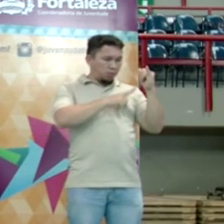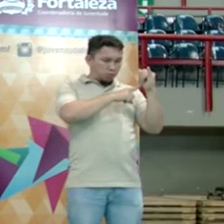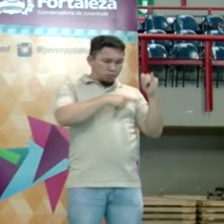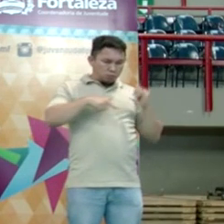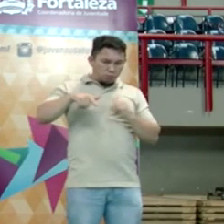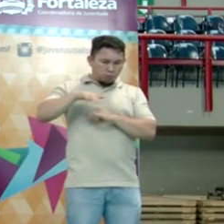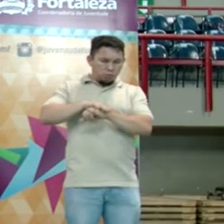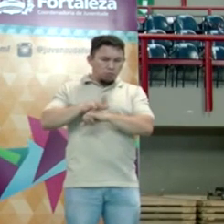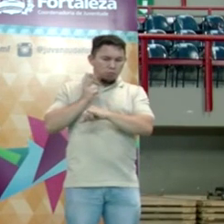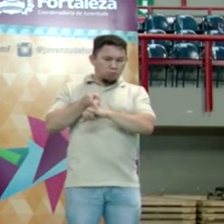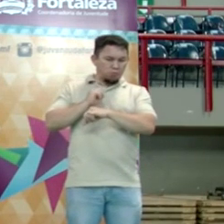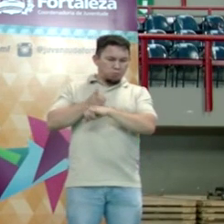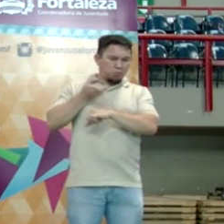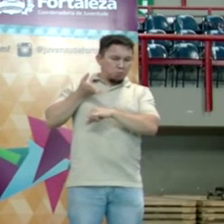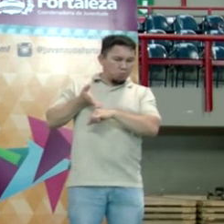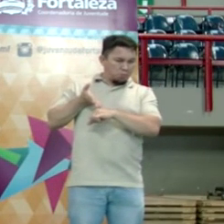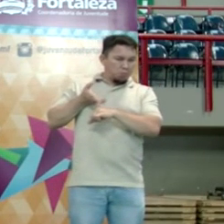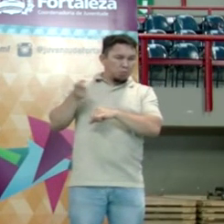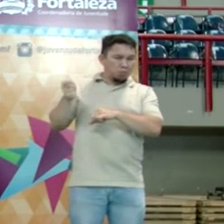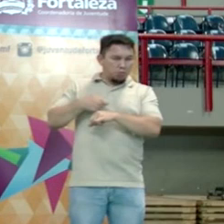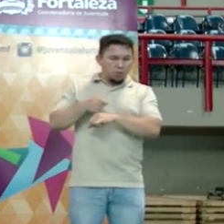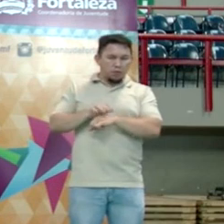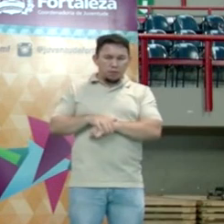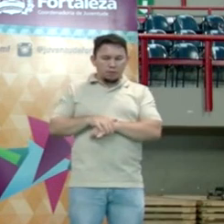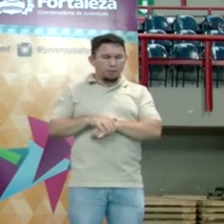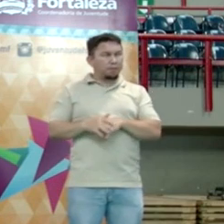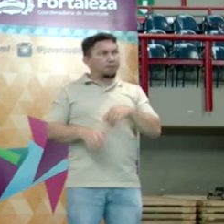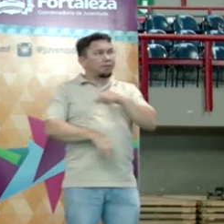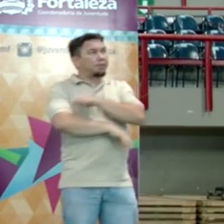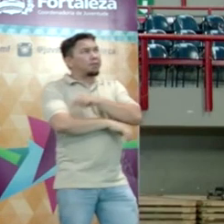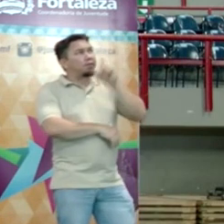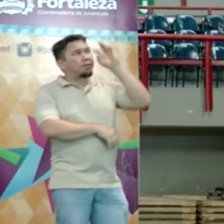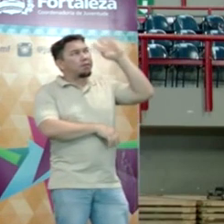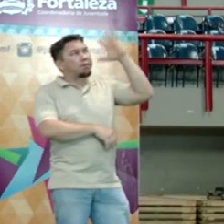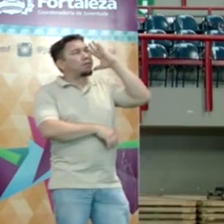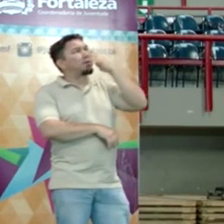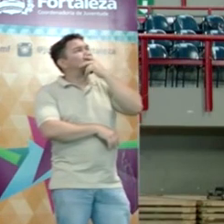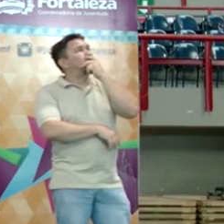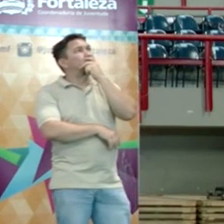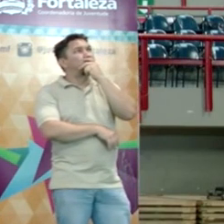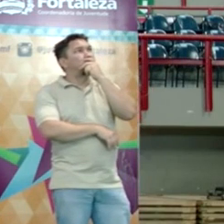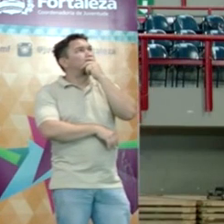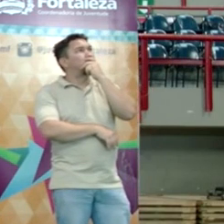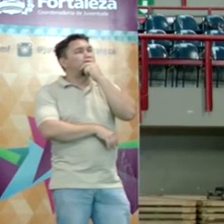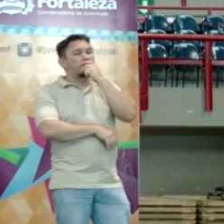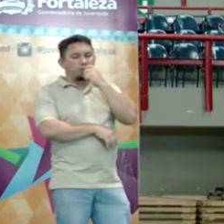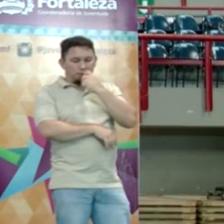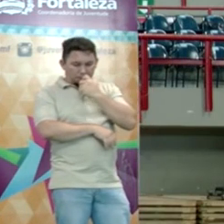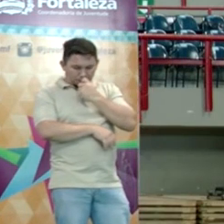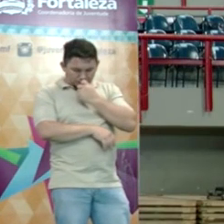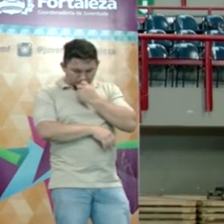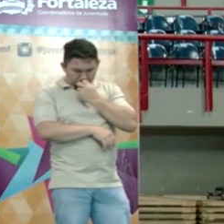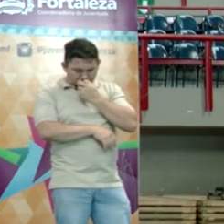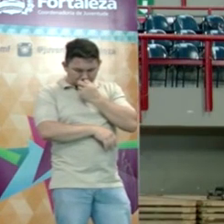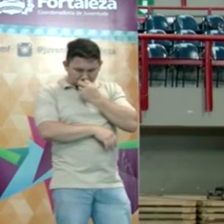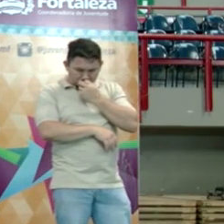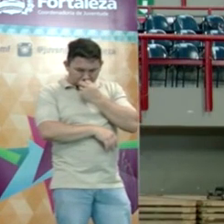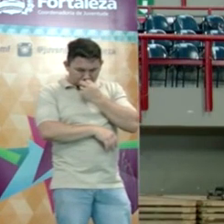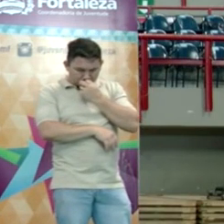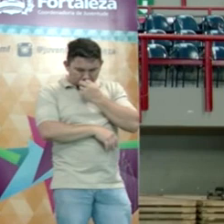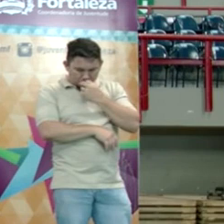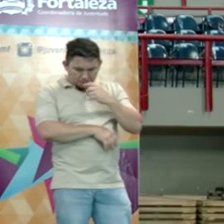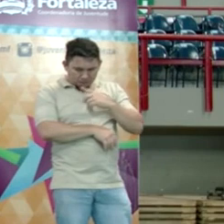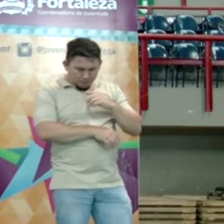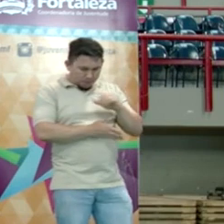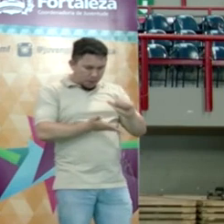conservar sempre? Aí o aluno pensa e aí lembra do atrito.